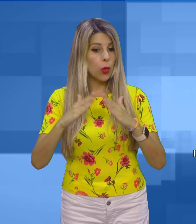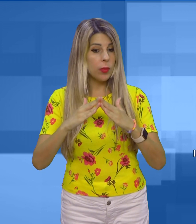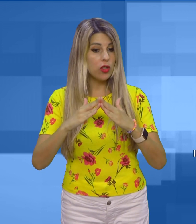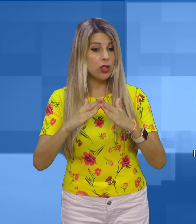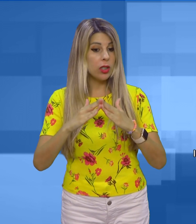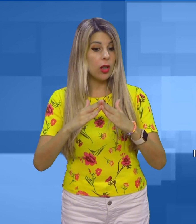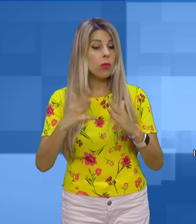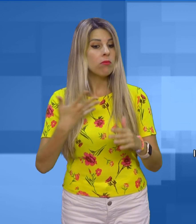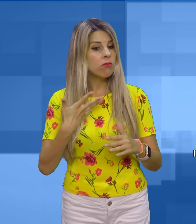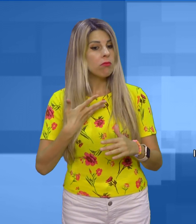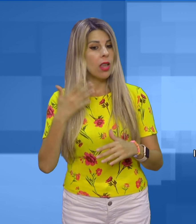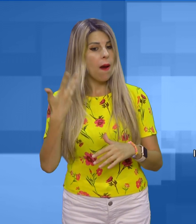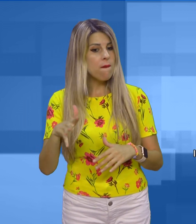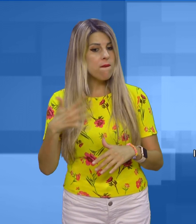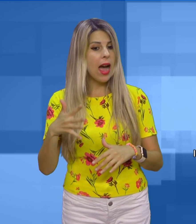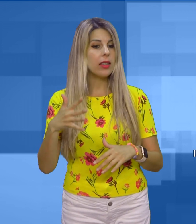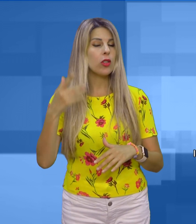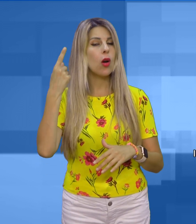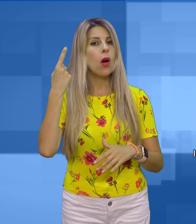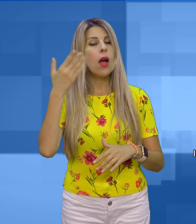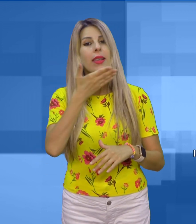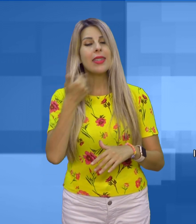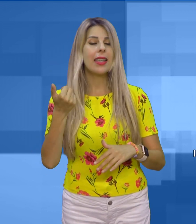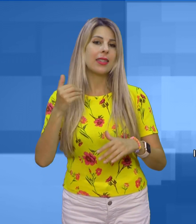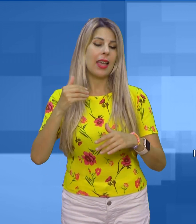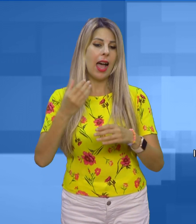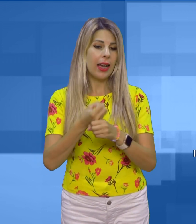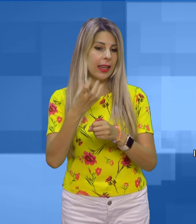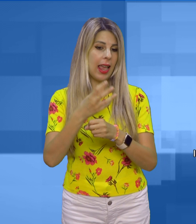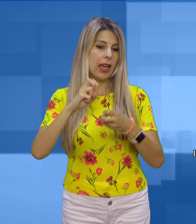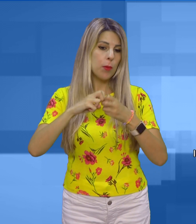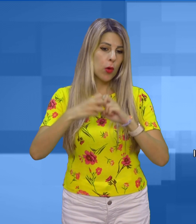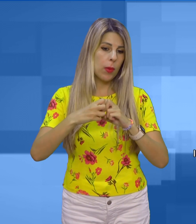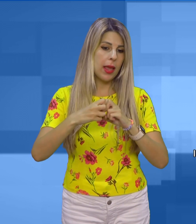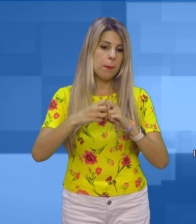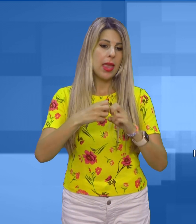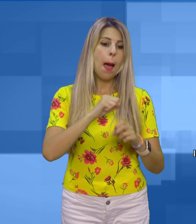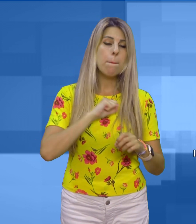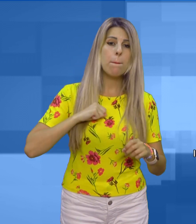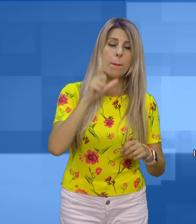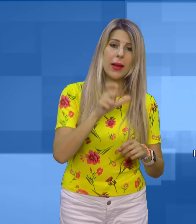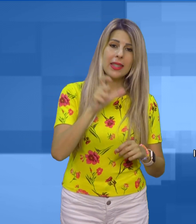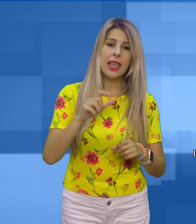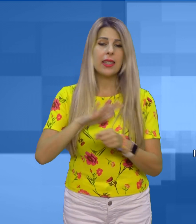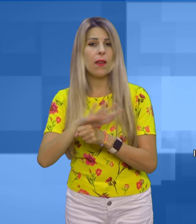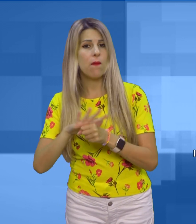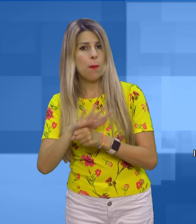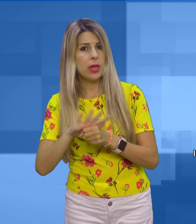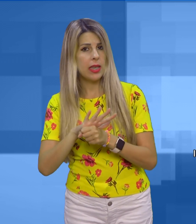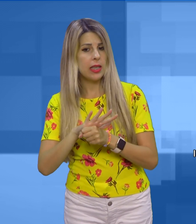Le famiglie, oltre a lamentare la scarsa qualità delle forniture, si trovano costrette ad acquistare i presidi a